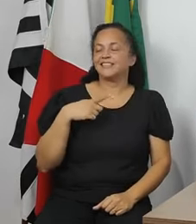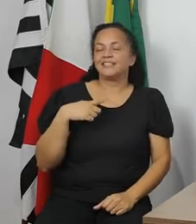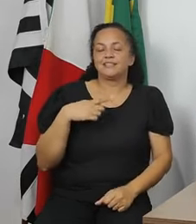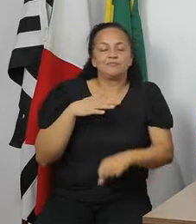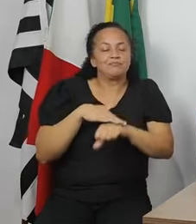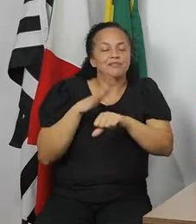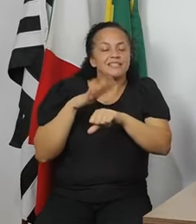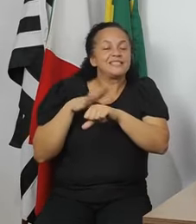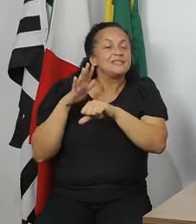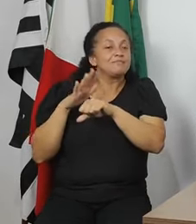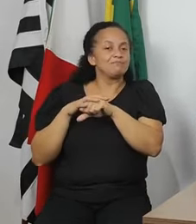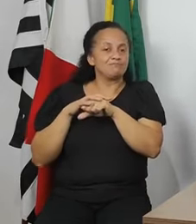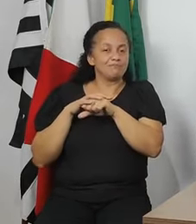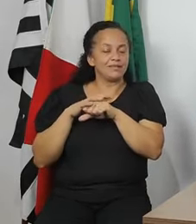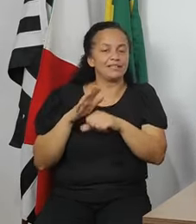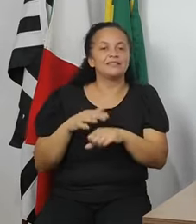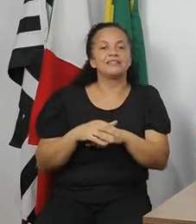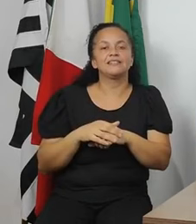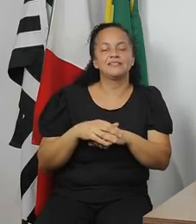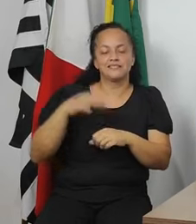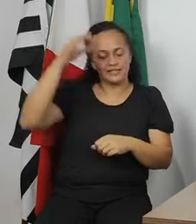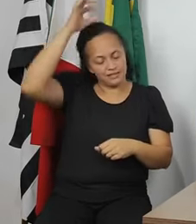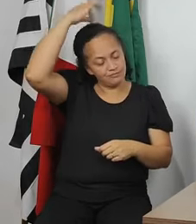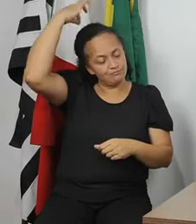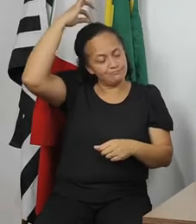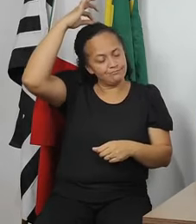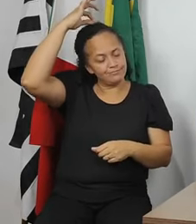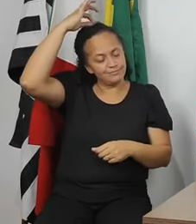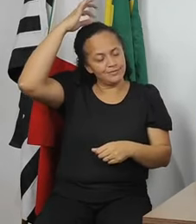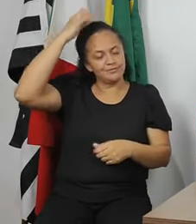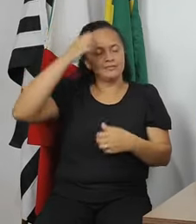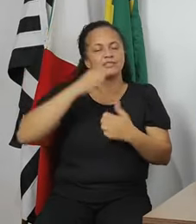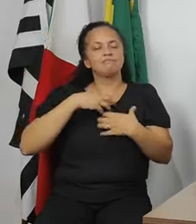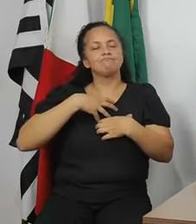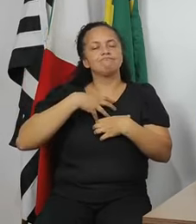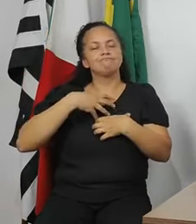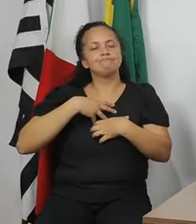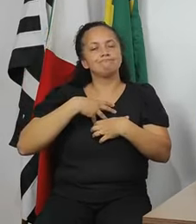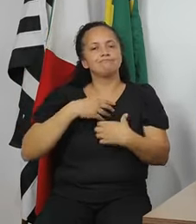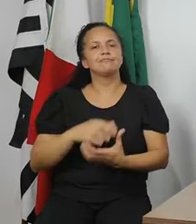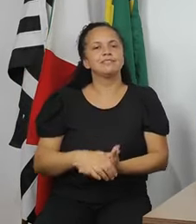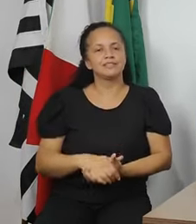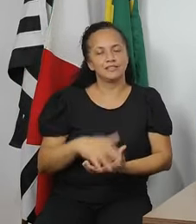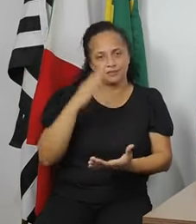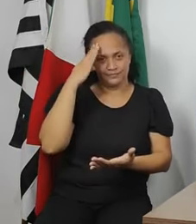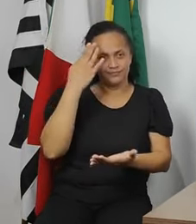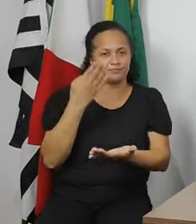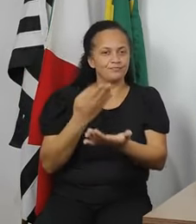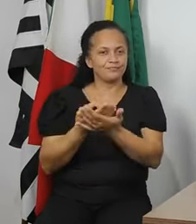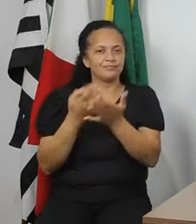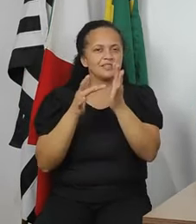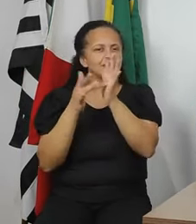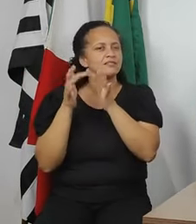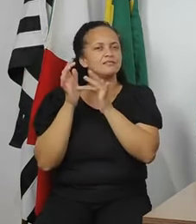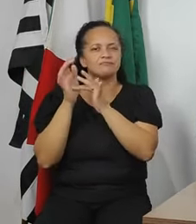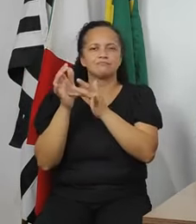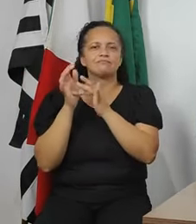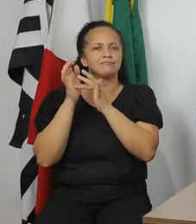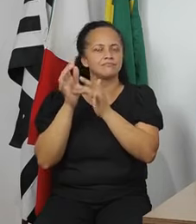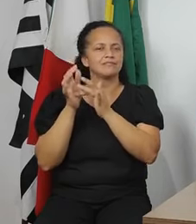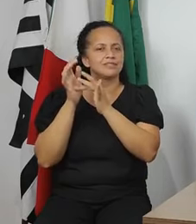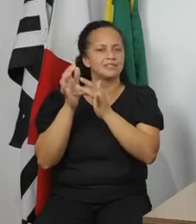vez mais suscetível ao Espírito de Deus. Então, eu creio que Jesus quis dizer isso ali